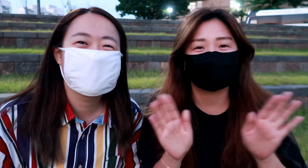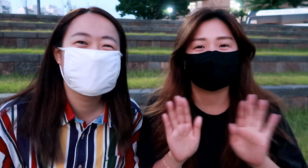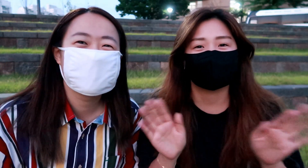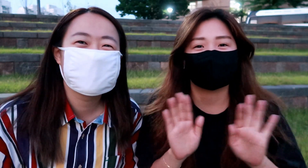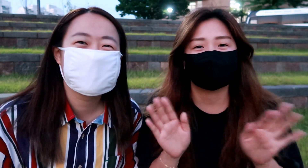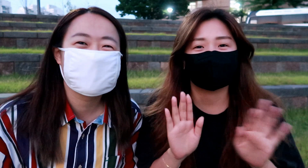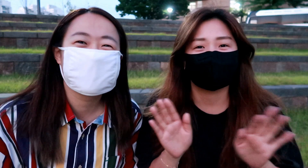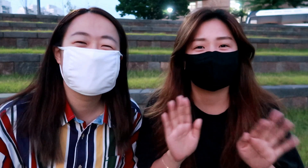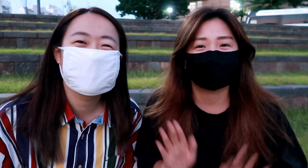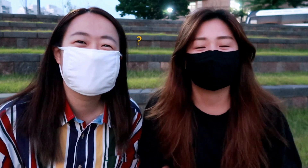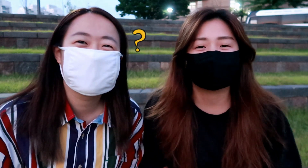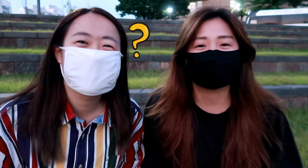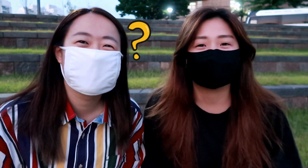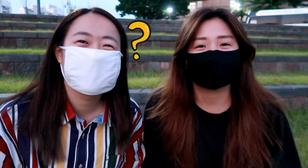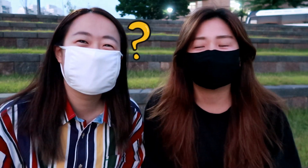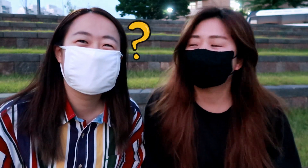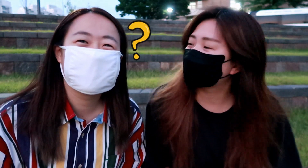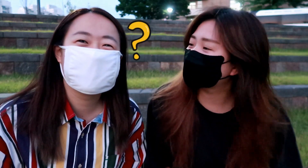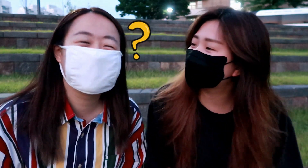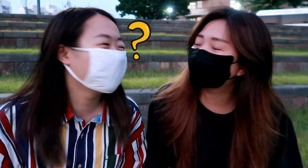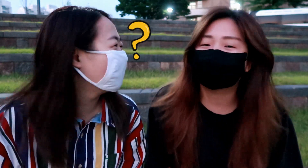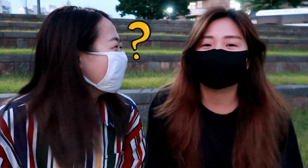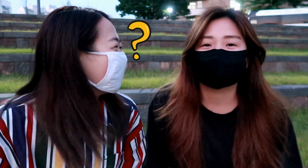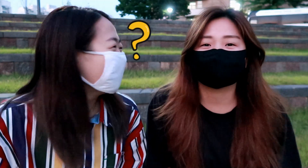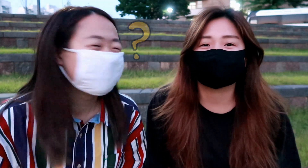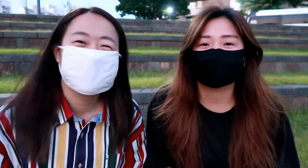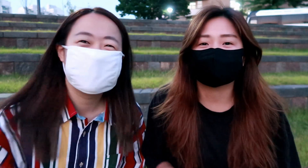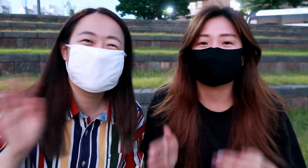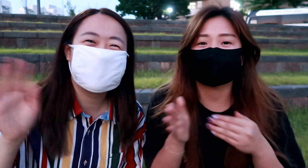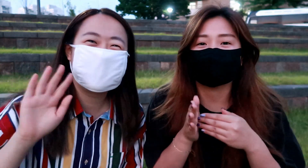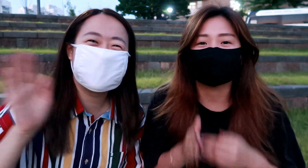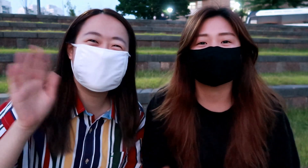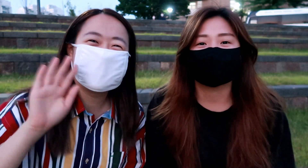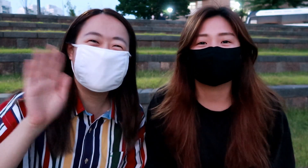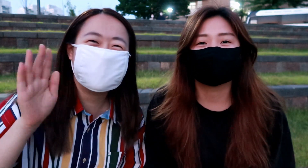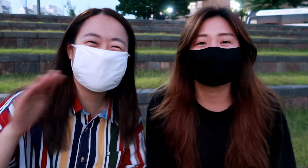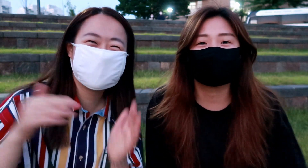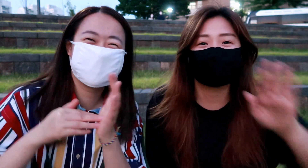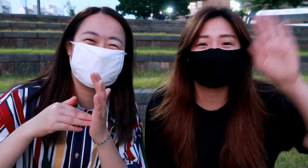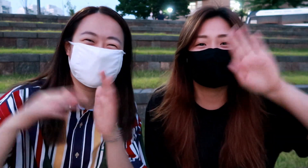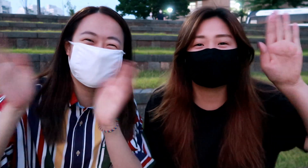안녕.